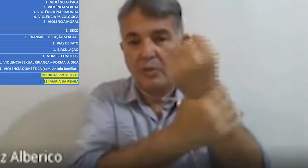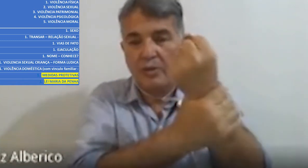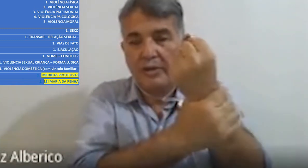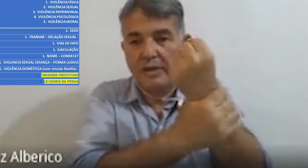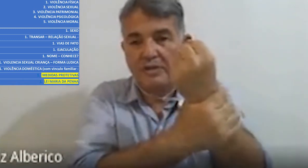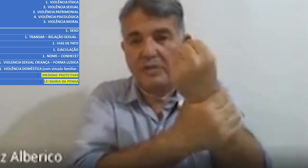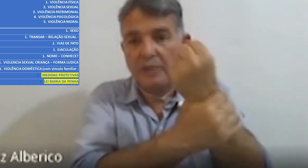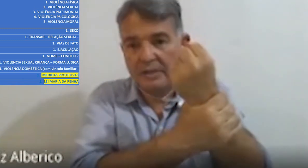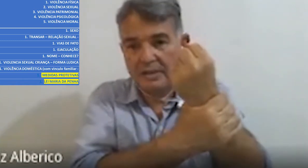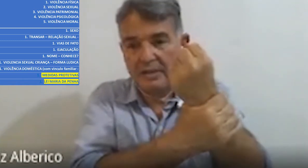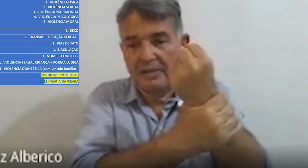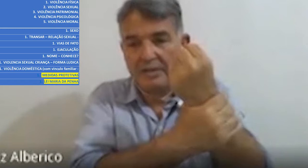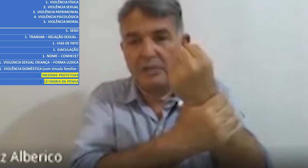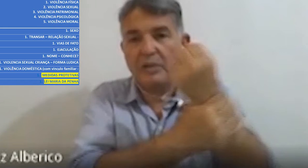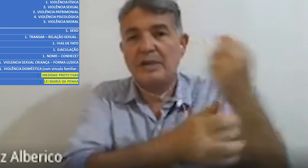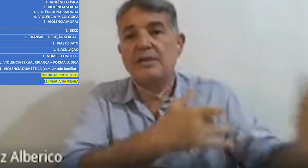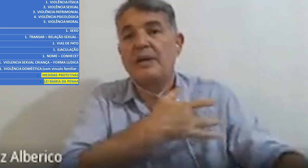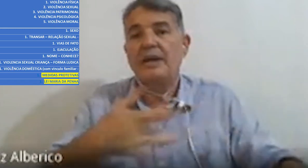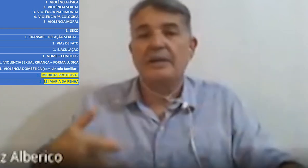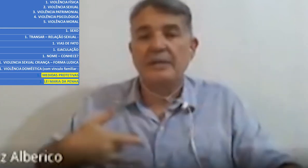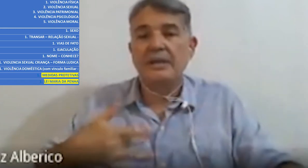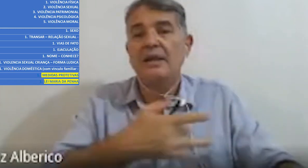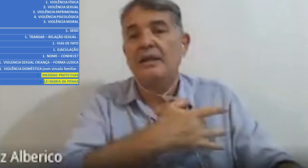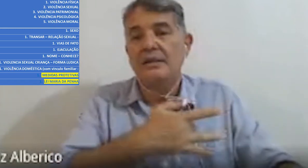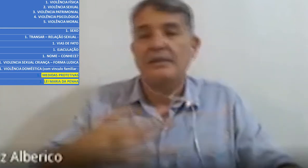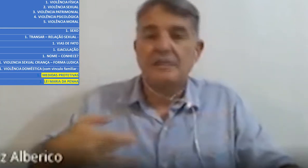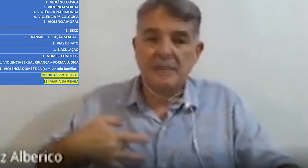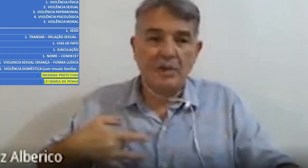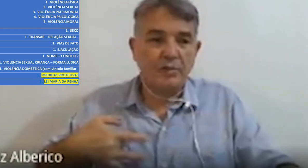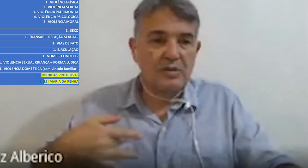por segurança. Segurança para ter saúde.